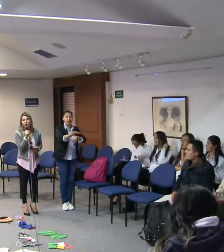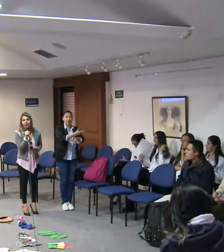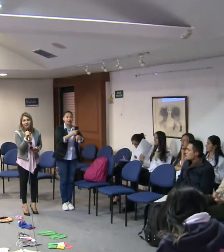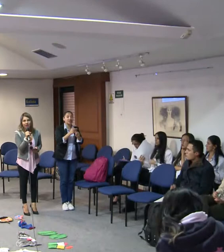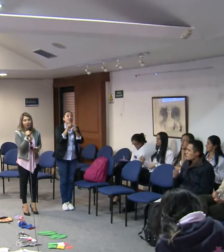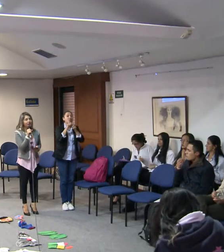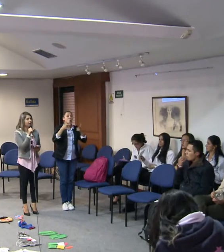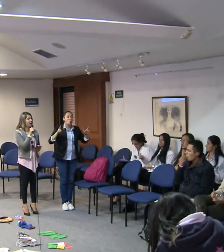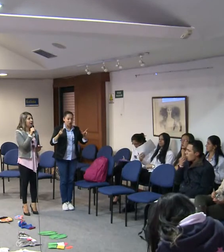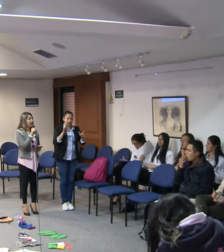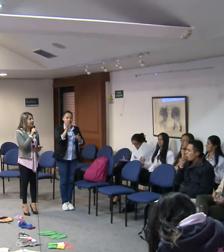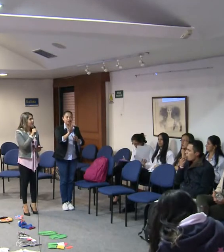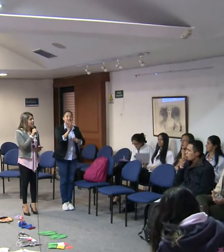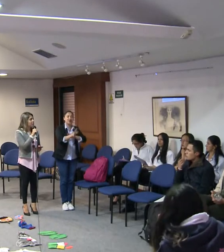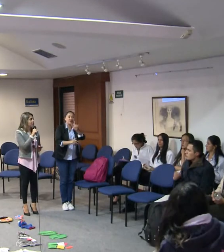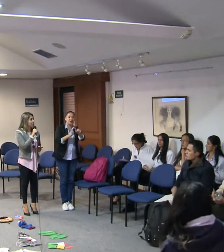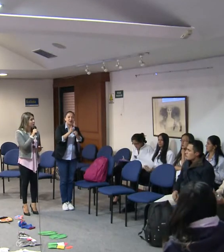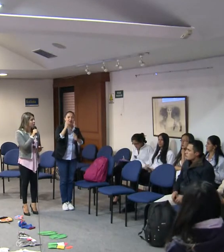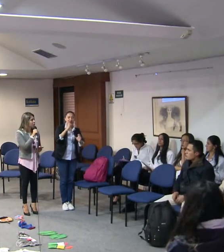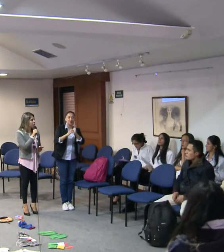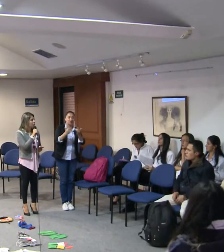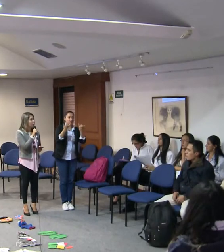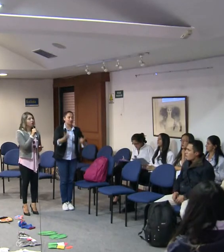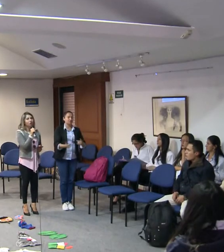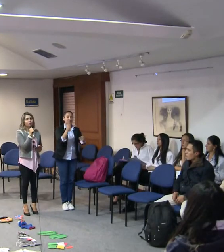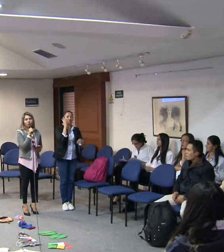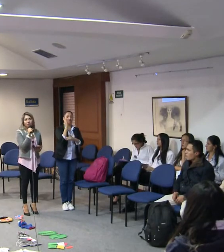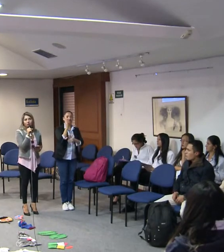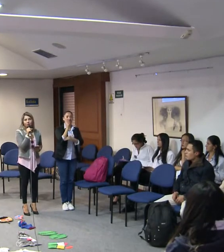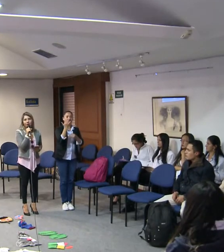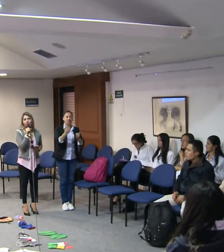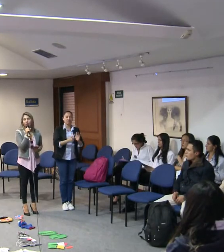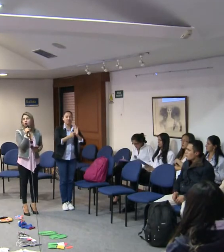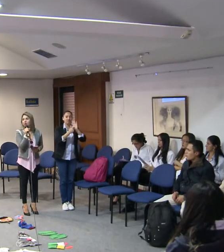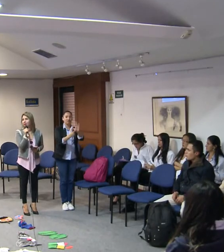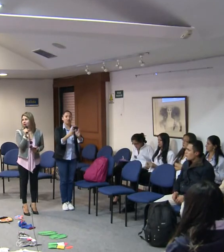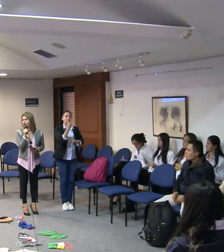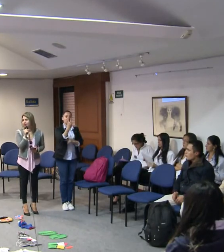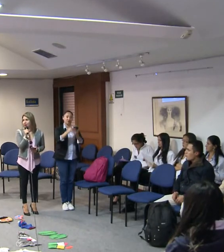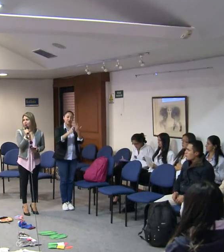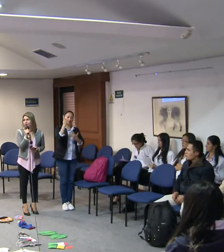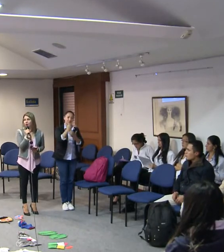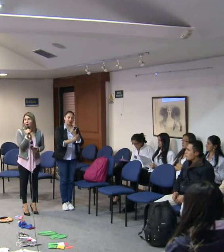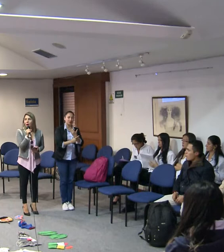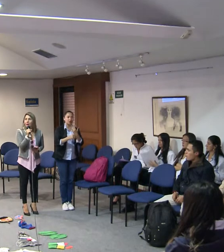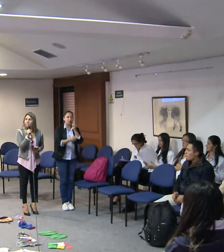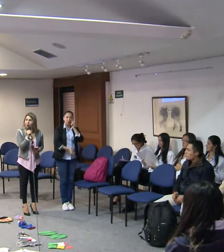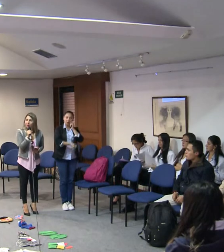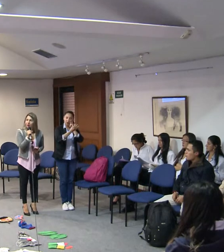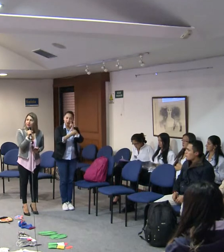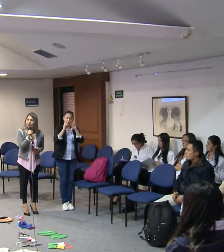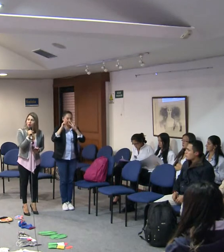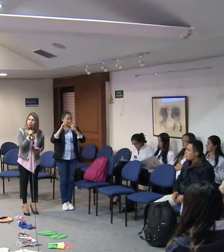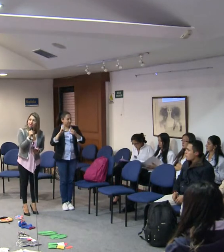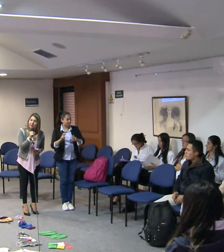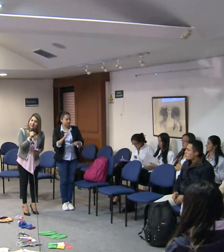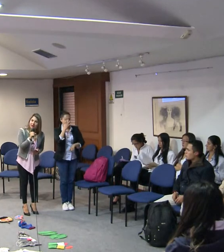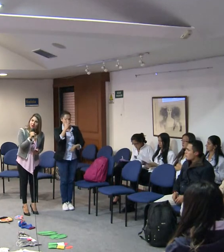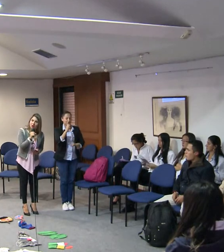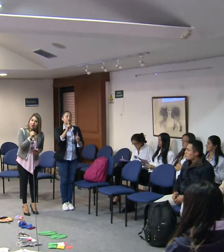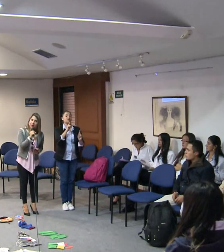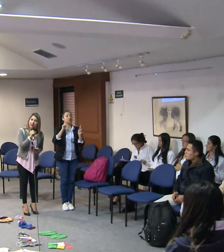Mediaciones Comunicativas hacer la exposición de estos dos proyectos pedagógicos investigativos, porque el discurso